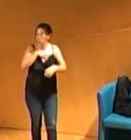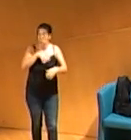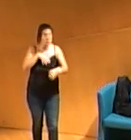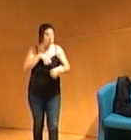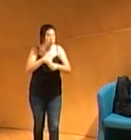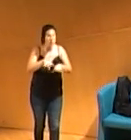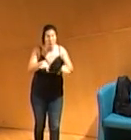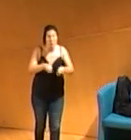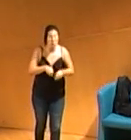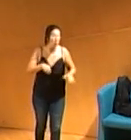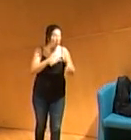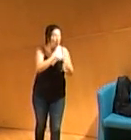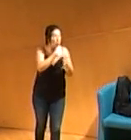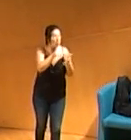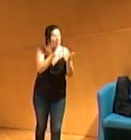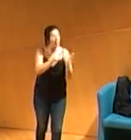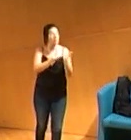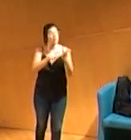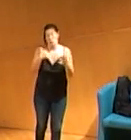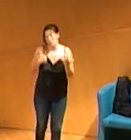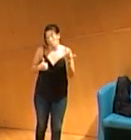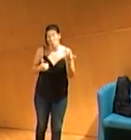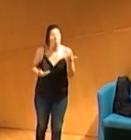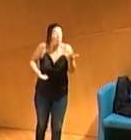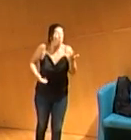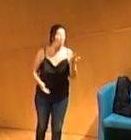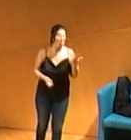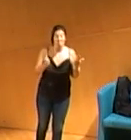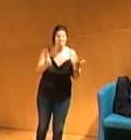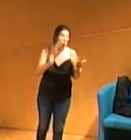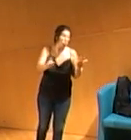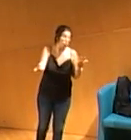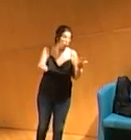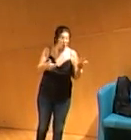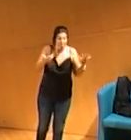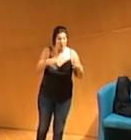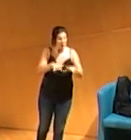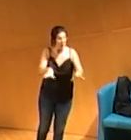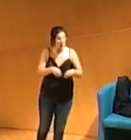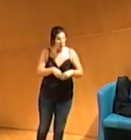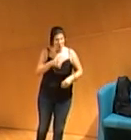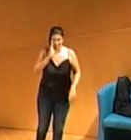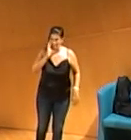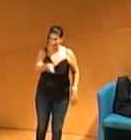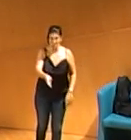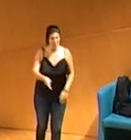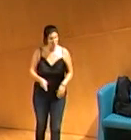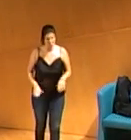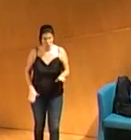chance, la cinquième, elle a un handicap, mais c'est leur famille. Donc, ils ont fait avec quand ils étaient